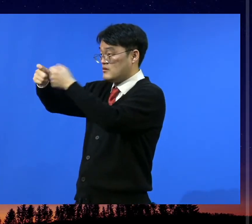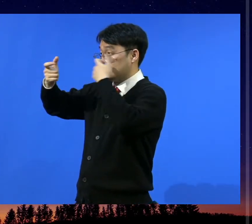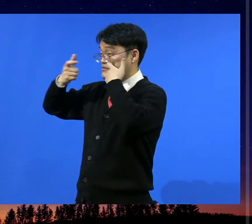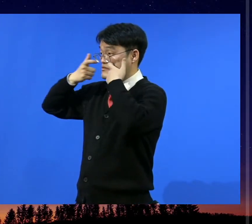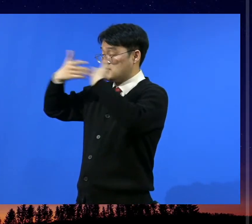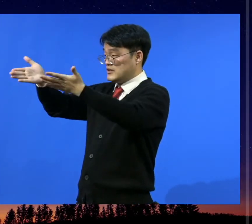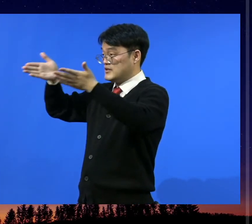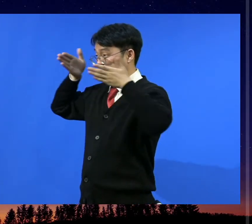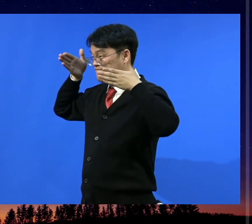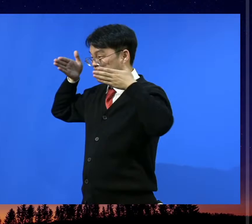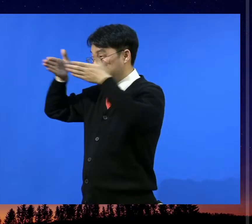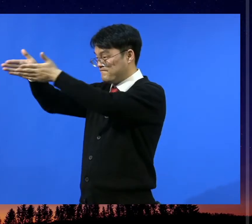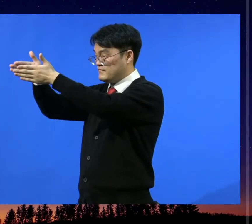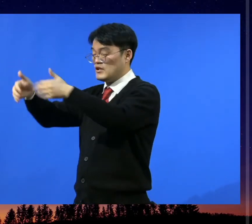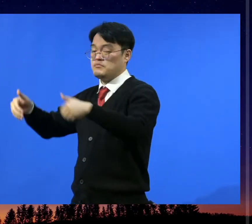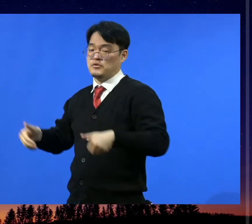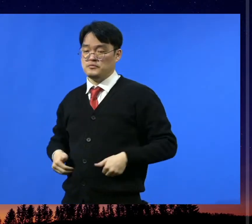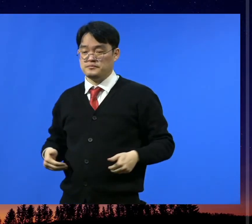된다는 거예요.